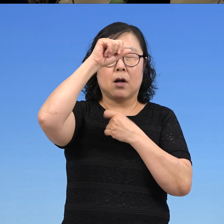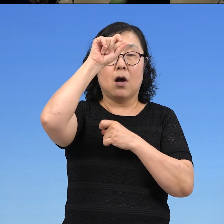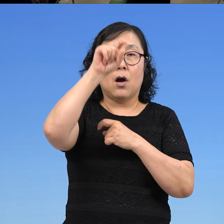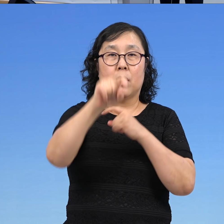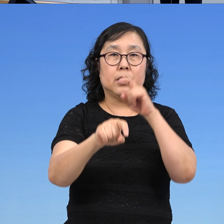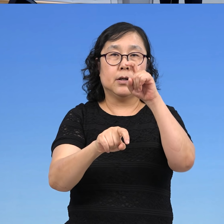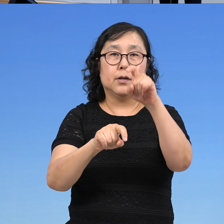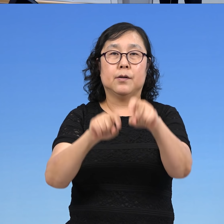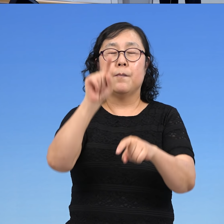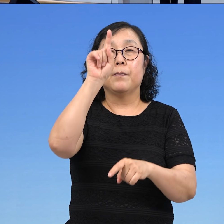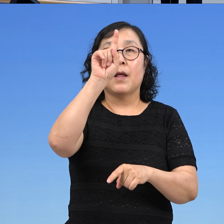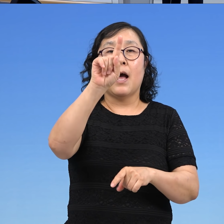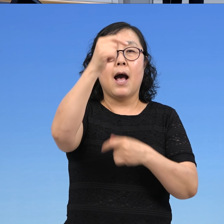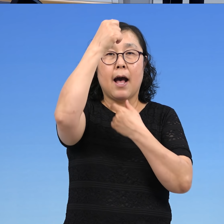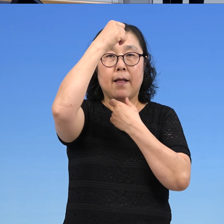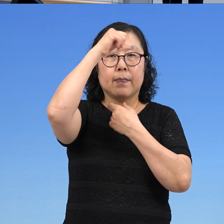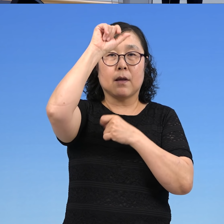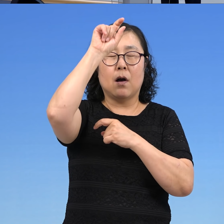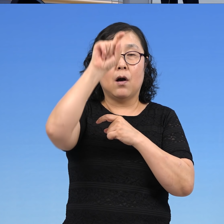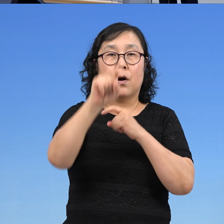감 단어 단가가